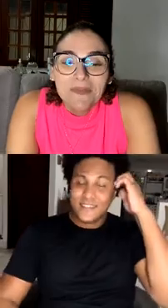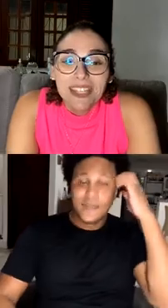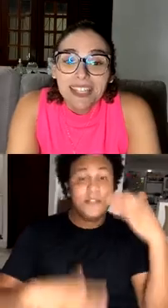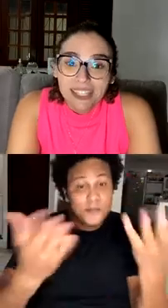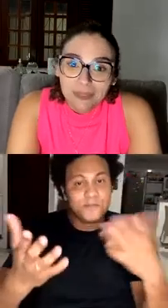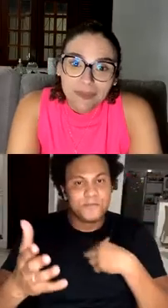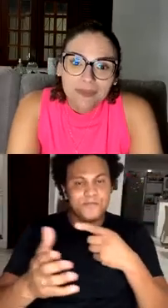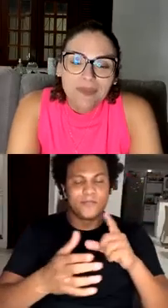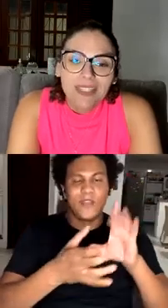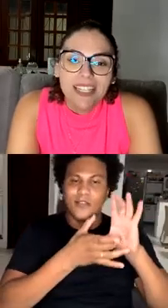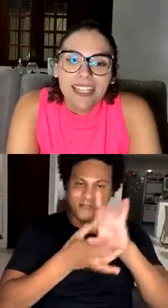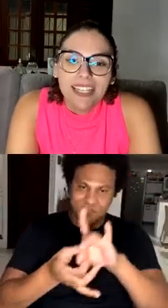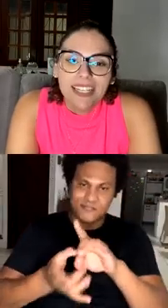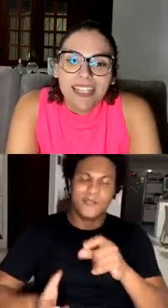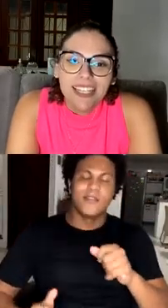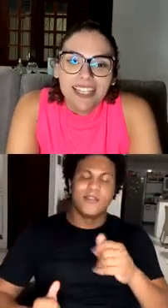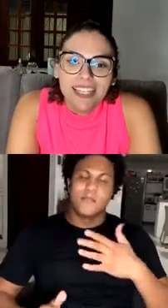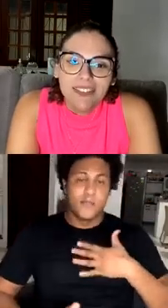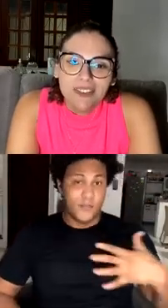Então,